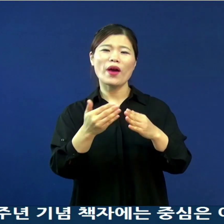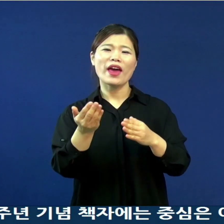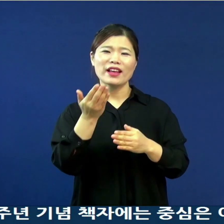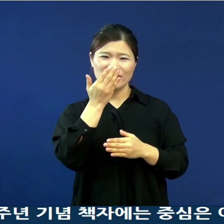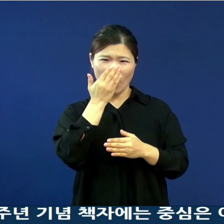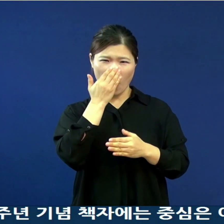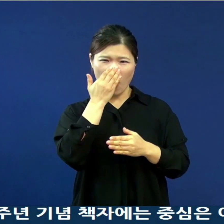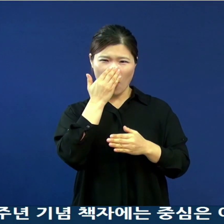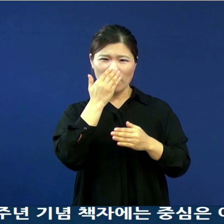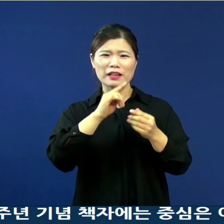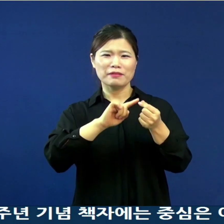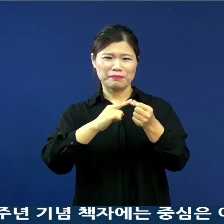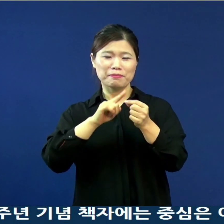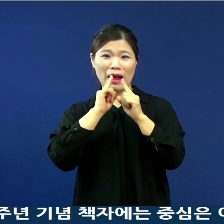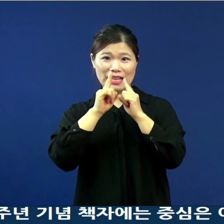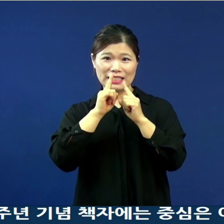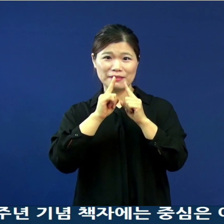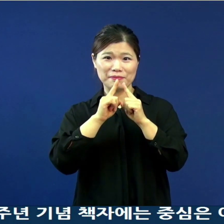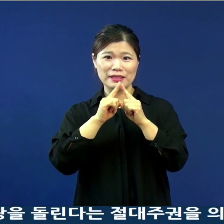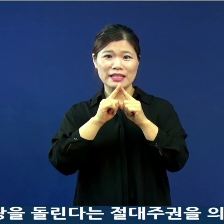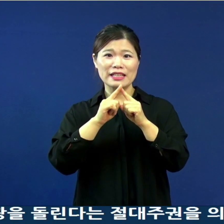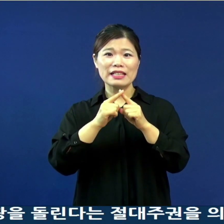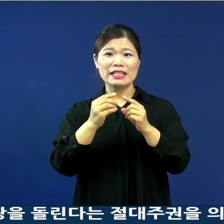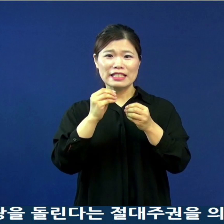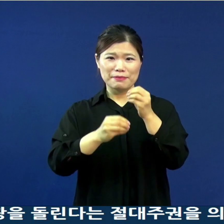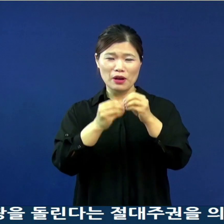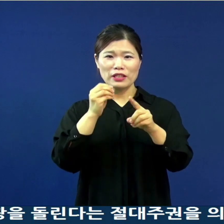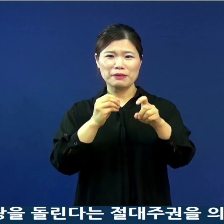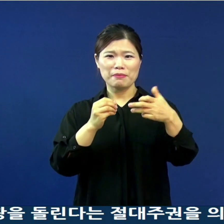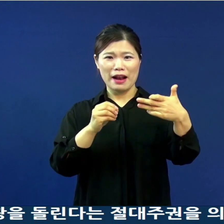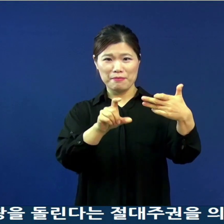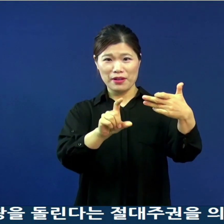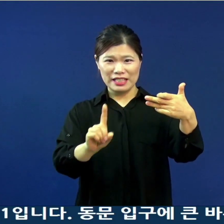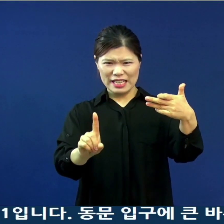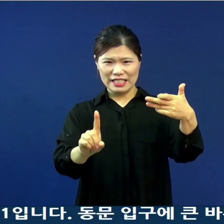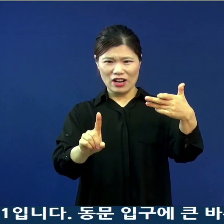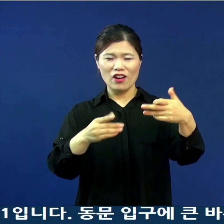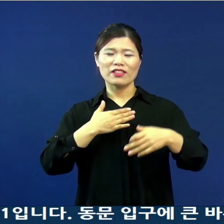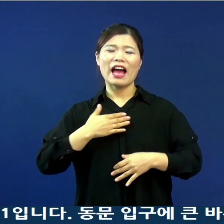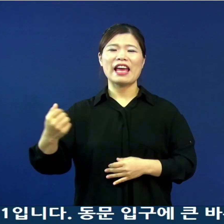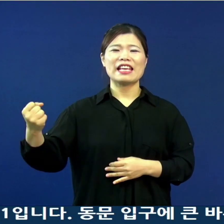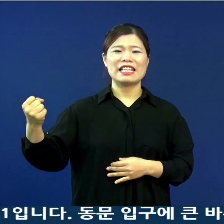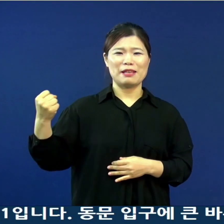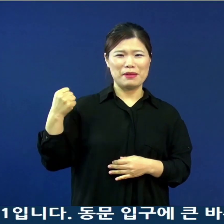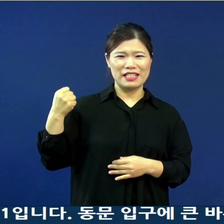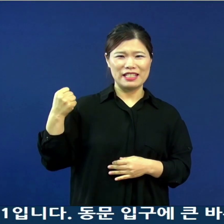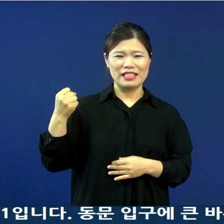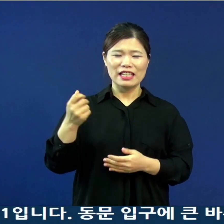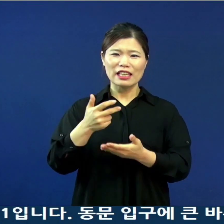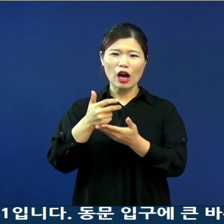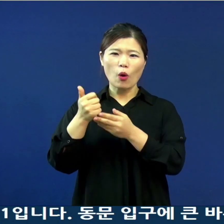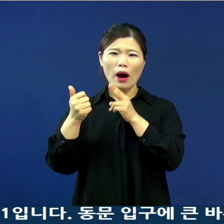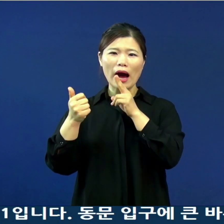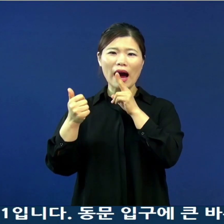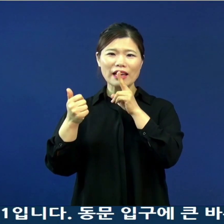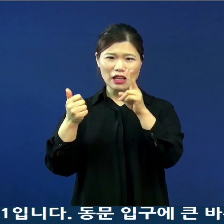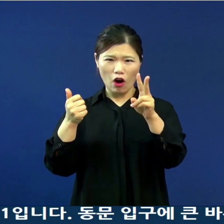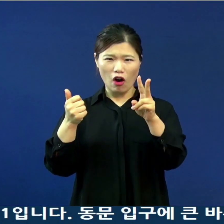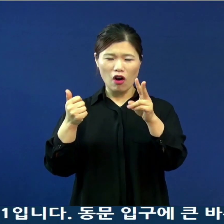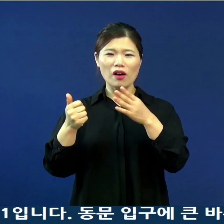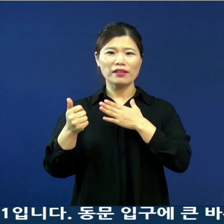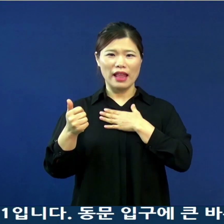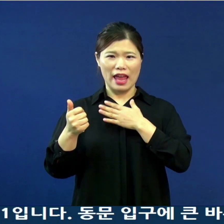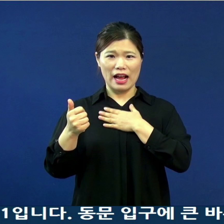성구도 시편 18편 1절입니다. 나의 힘이신 여호와여,